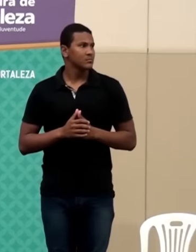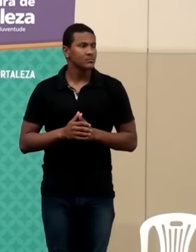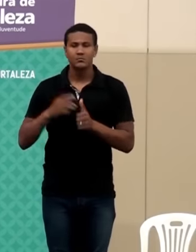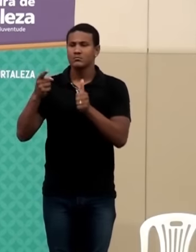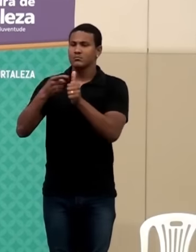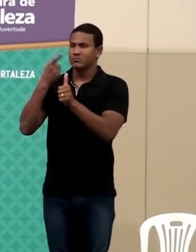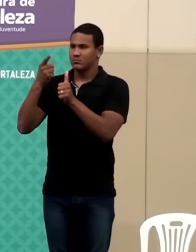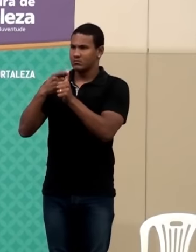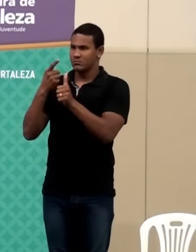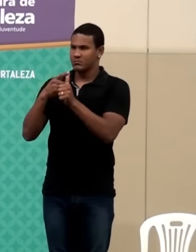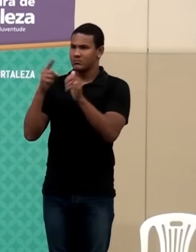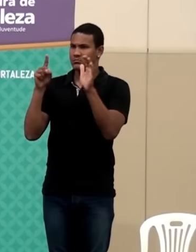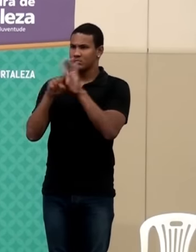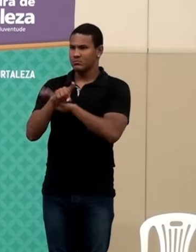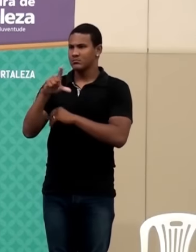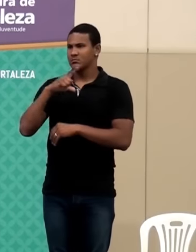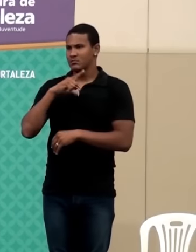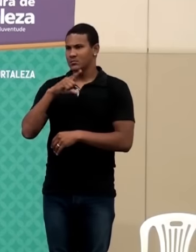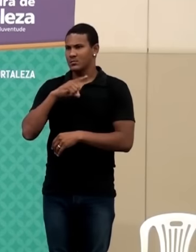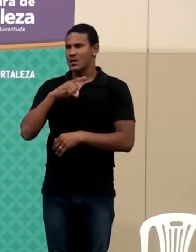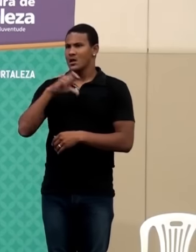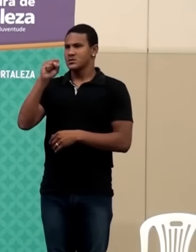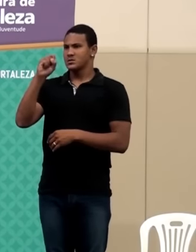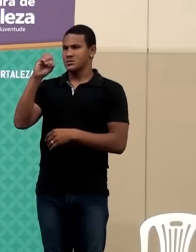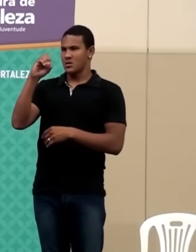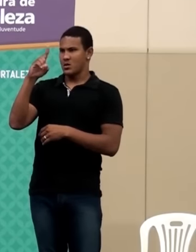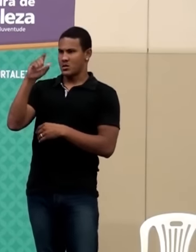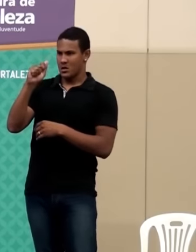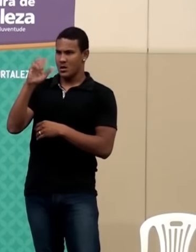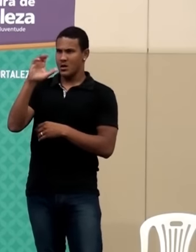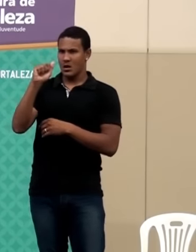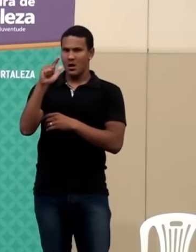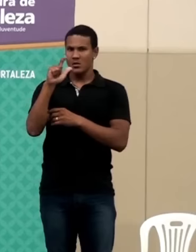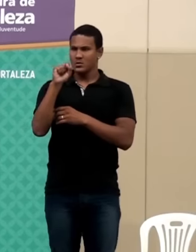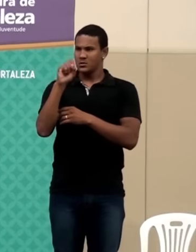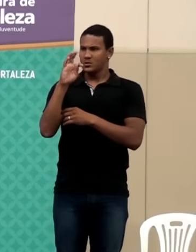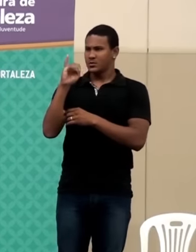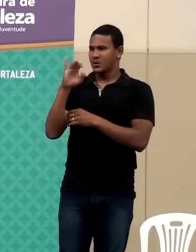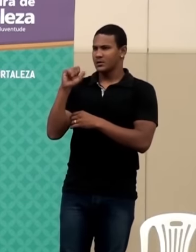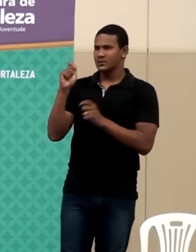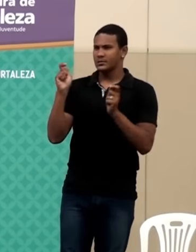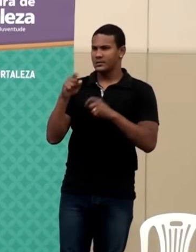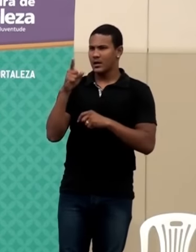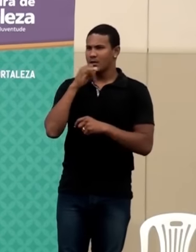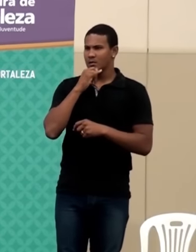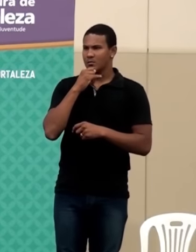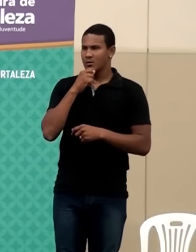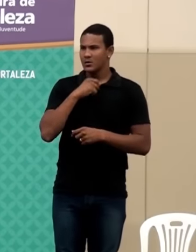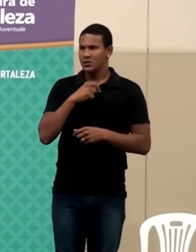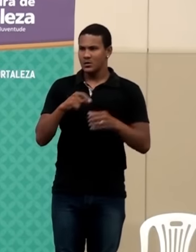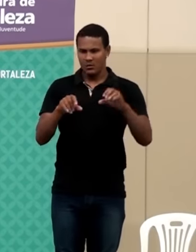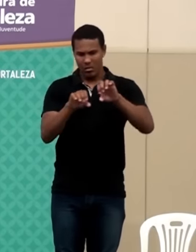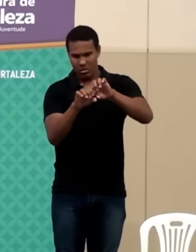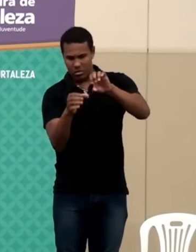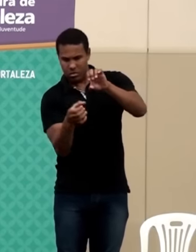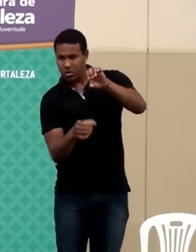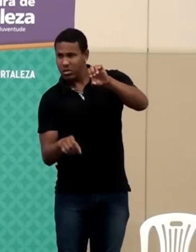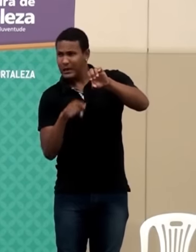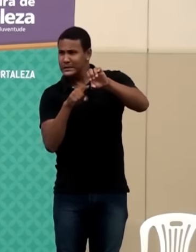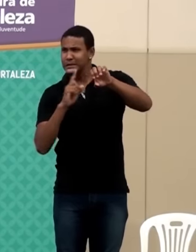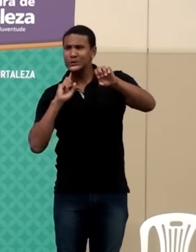no desentupimento de encanamentos domésticos e tem em sua composição o hidróxido de